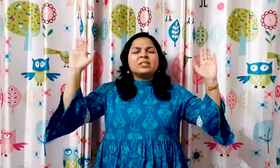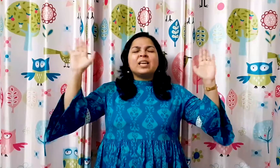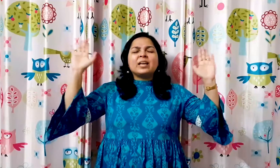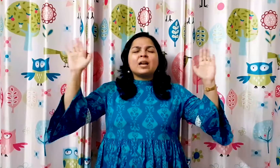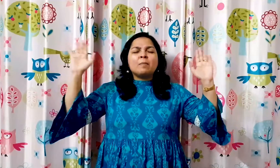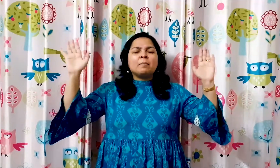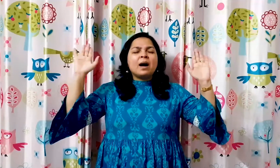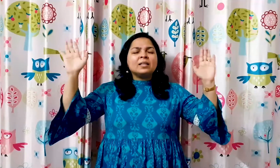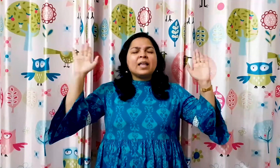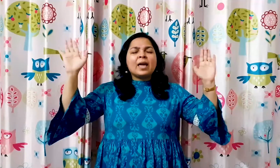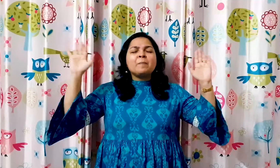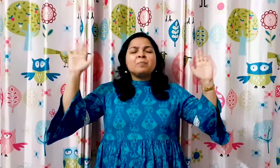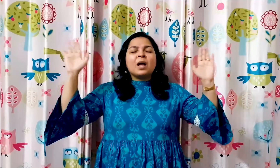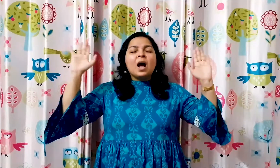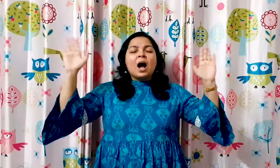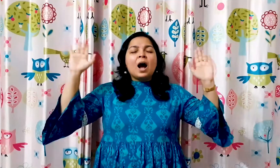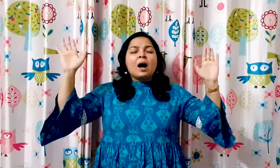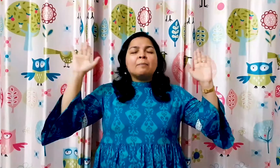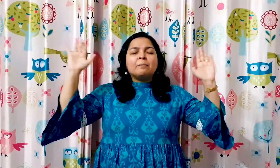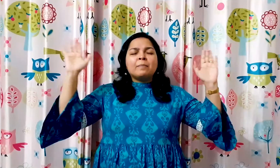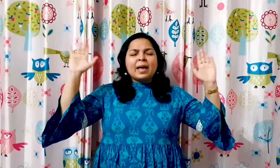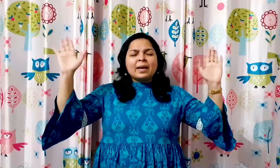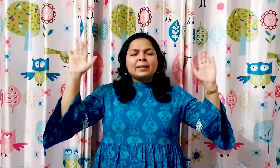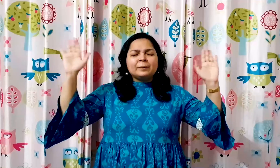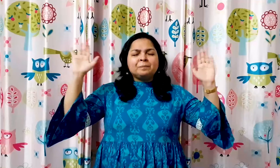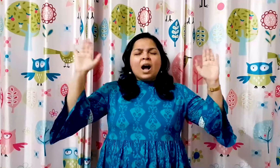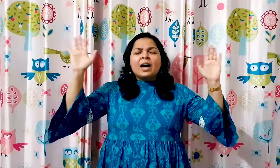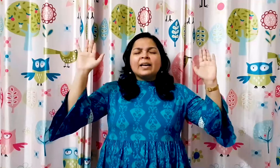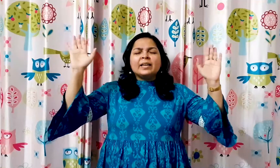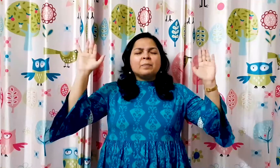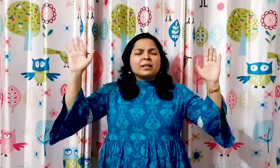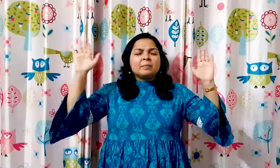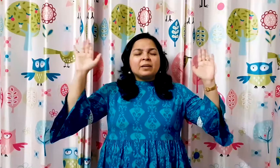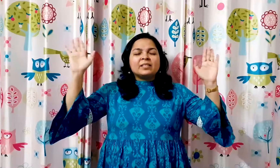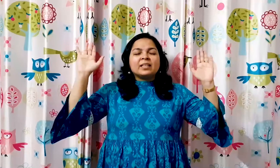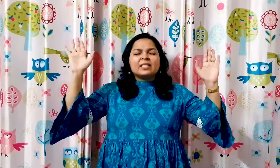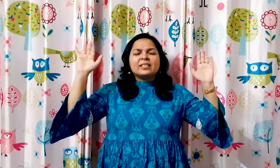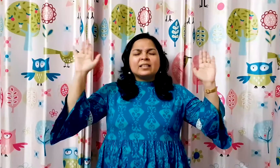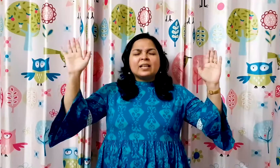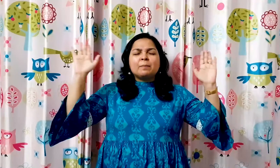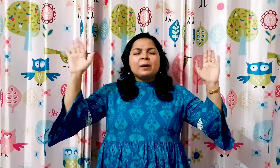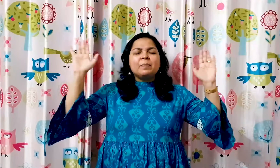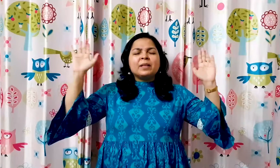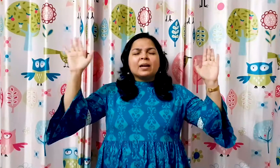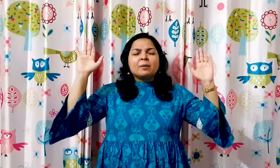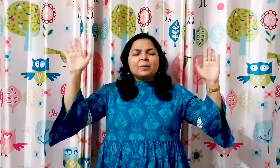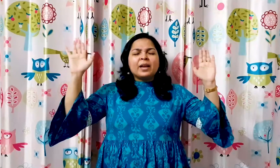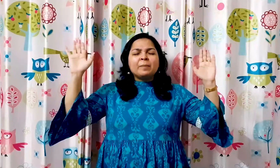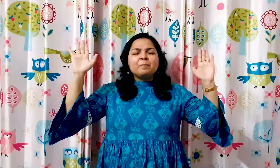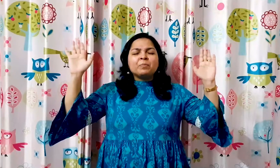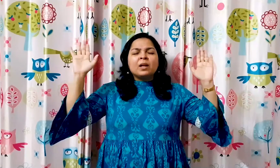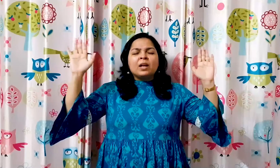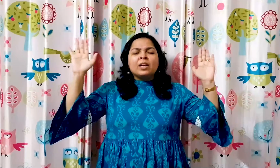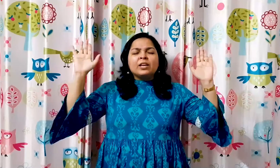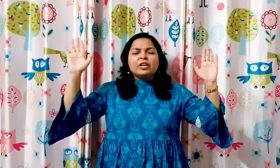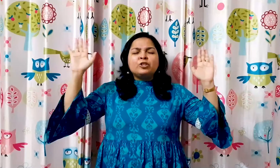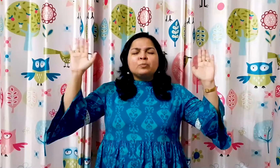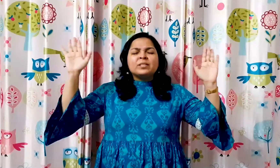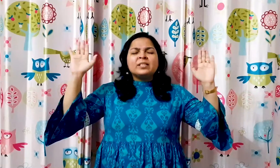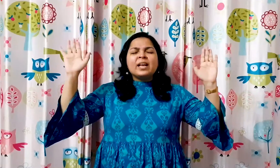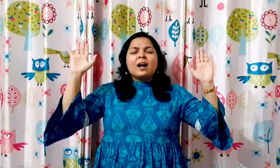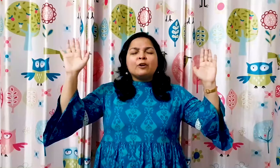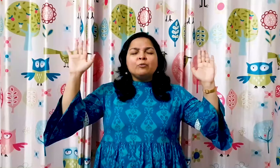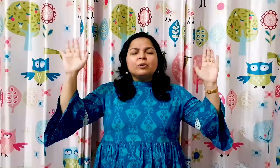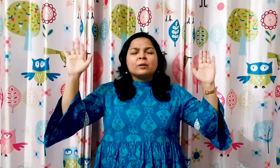यीशु मसीह के नाम में मांगते हैं आमेन आखिर की प्रार्थना मेरे साथ कर सकते हैं परम पिता का प्रेम